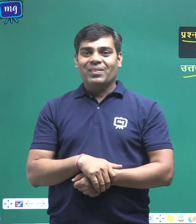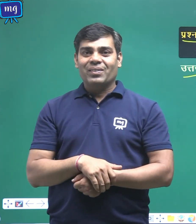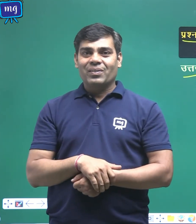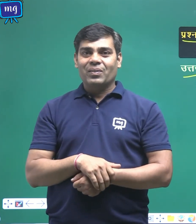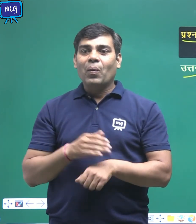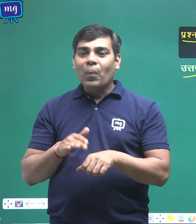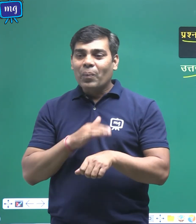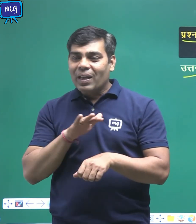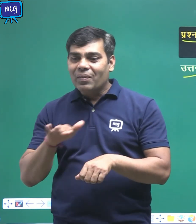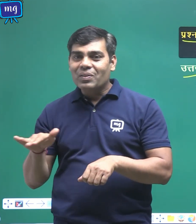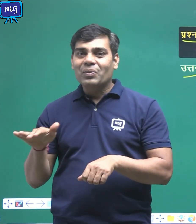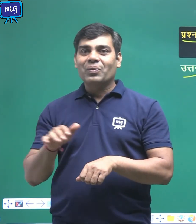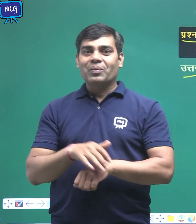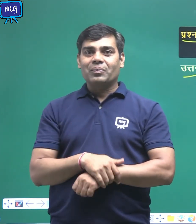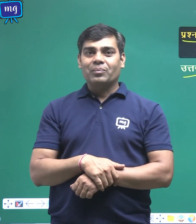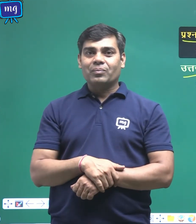प्यारे बच्चों,